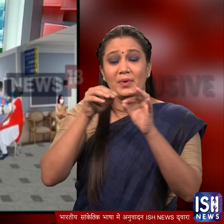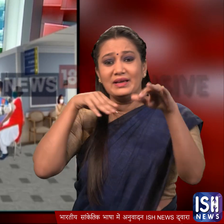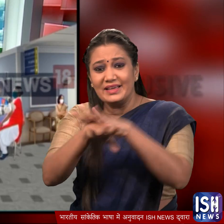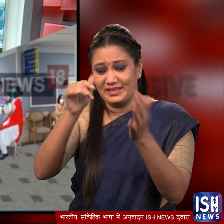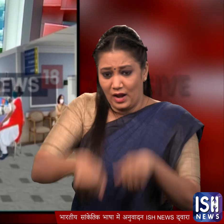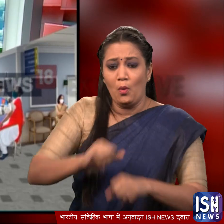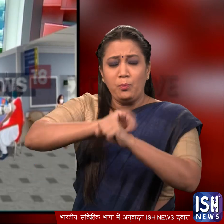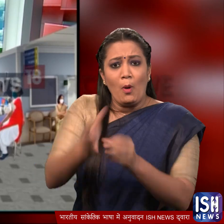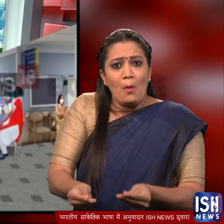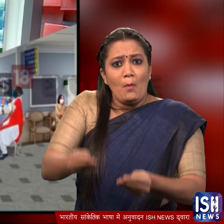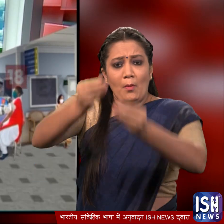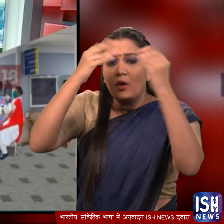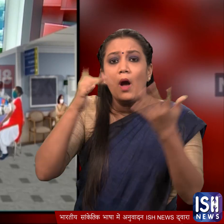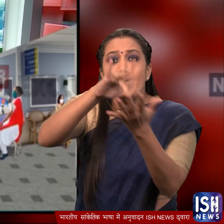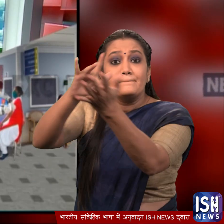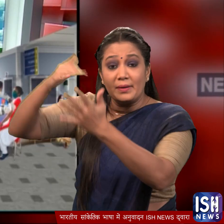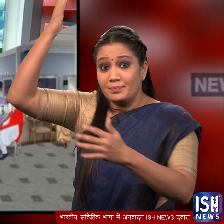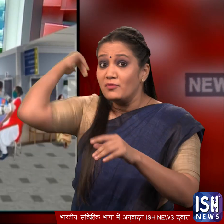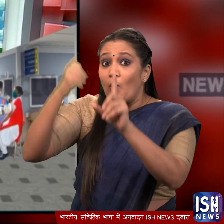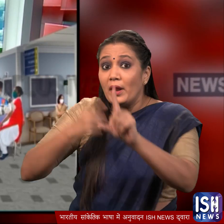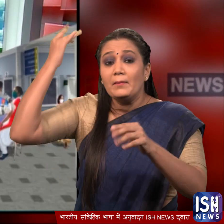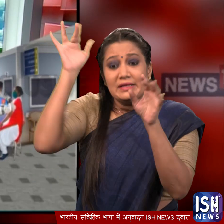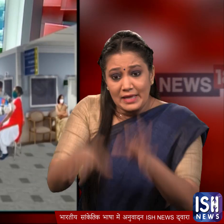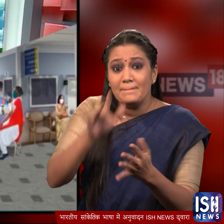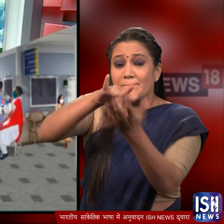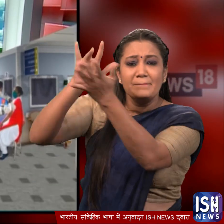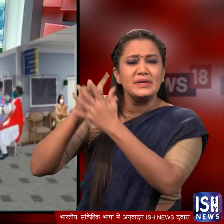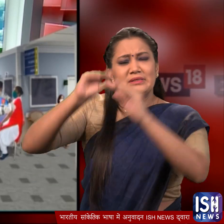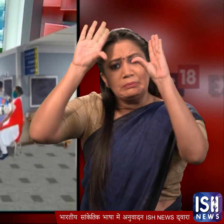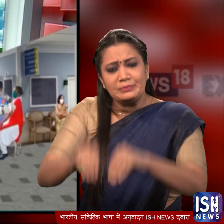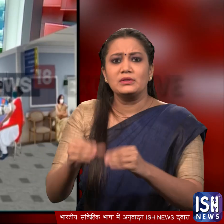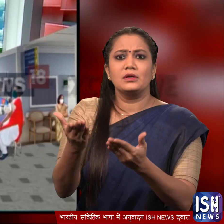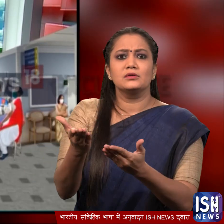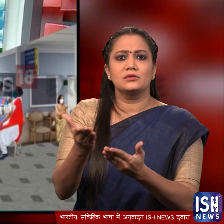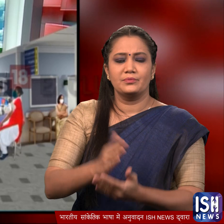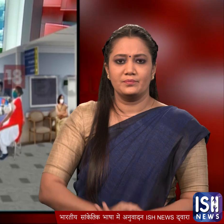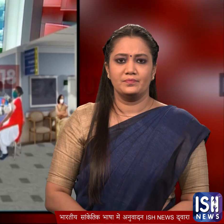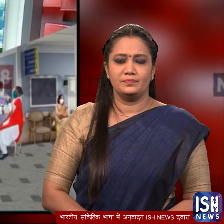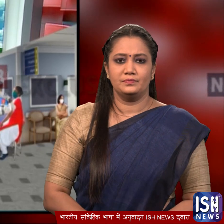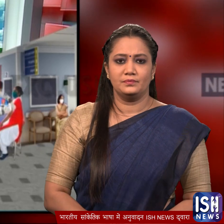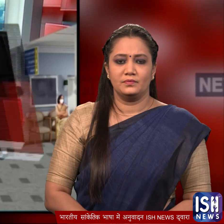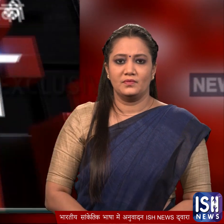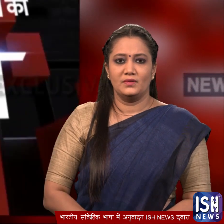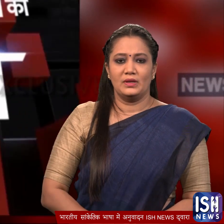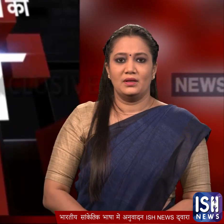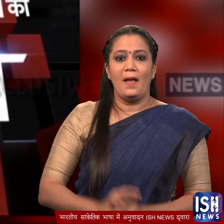मुंबई में भी उन्हीं इलाकों में ज्यादा कोरोना के मरीज सामने आ रहे हैं जहां पिछले साल महामारी के चरम पर भी कम मामले रिपोर्ट हो रहे